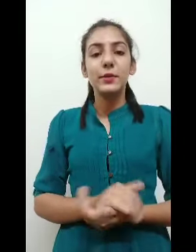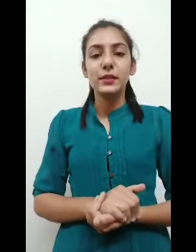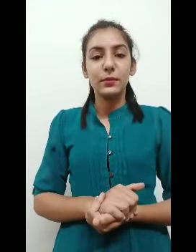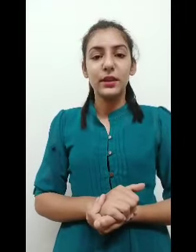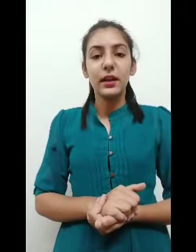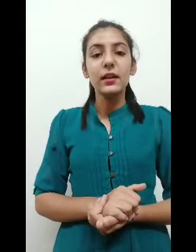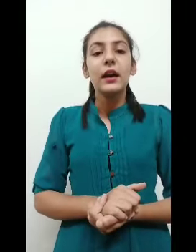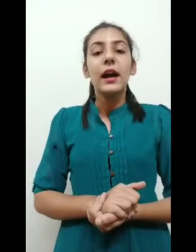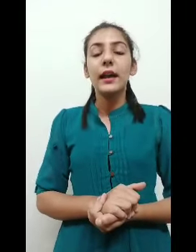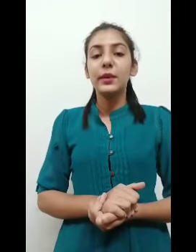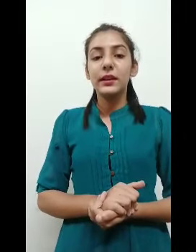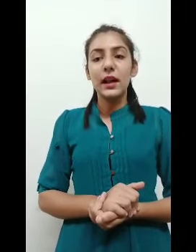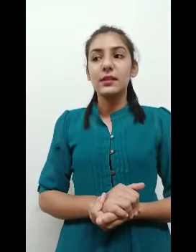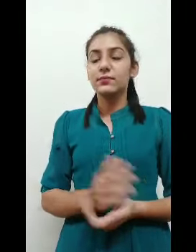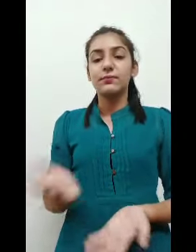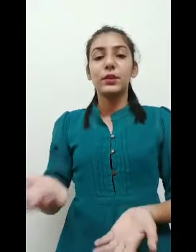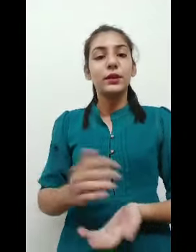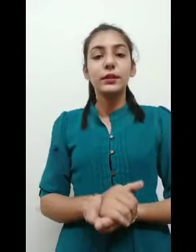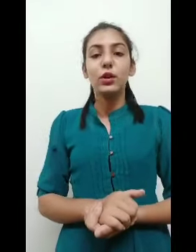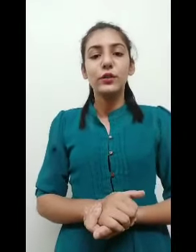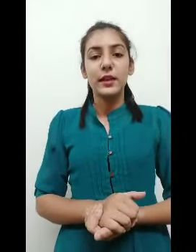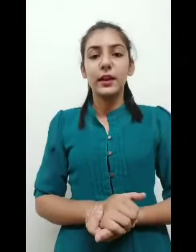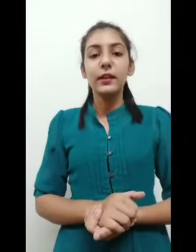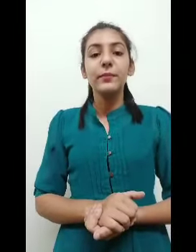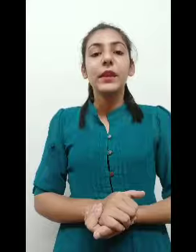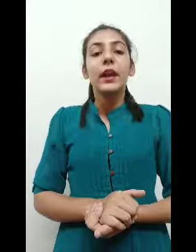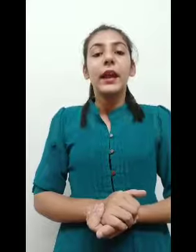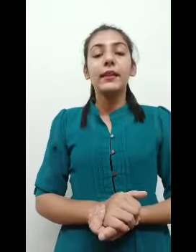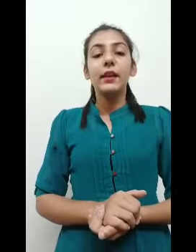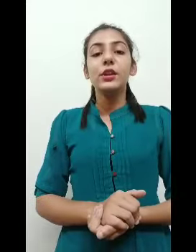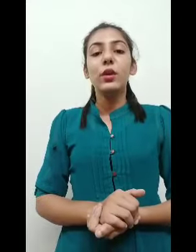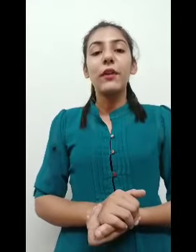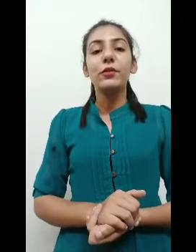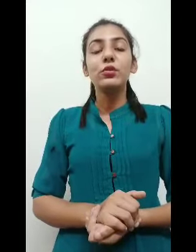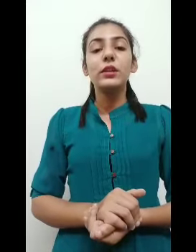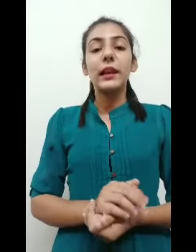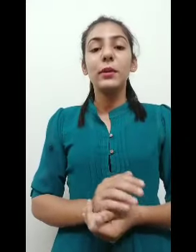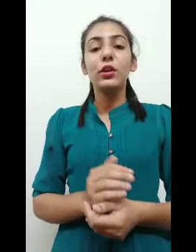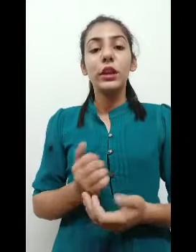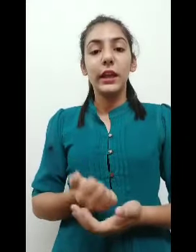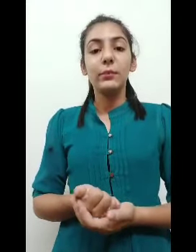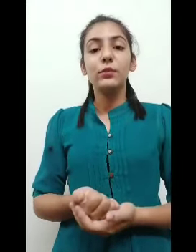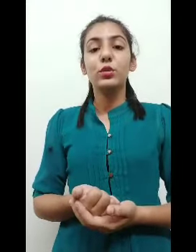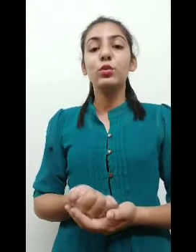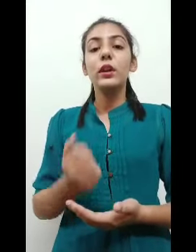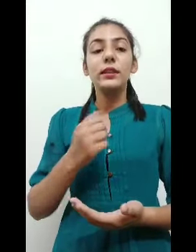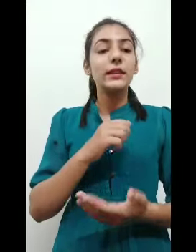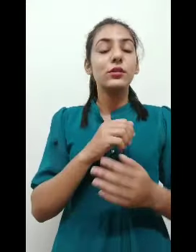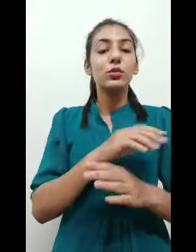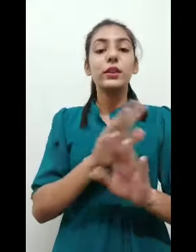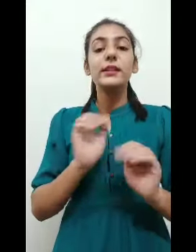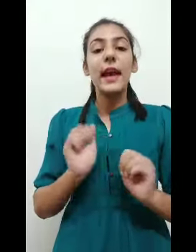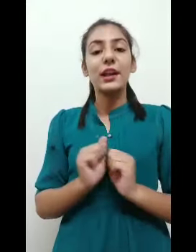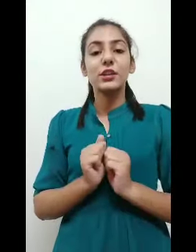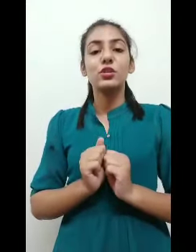इज नमीरा, आई एम इन क्लास थर्ड और सेकेंड. एंड देन यू हैव टू टेल मी योर नेम थ्रू दीज एक्शंस.